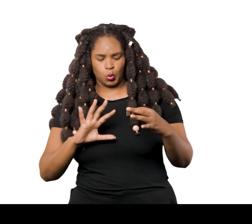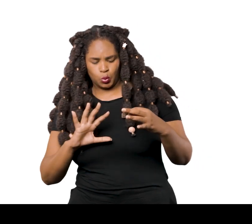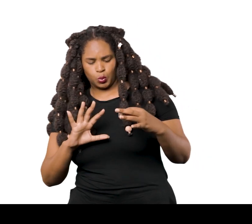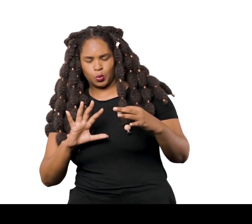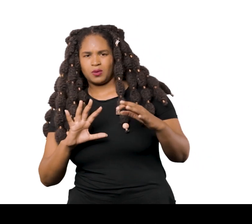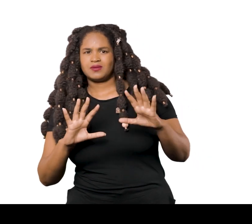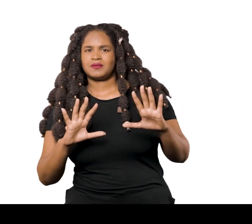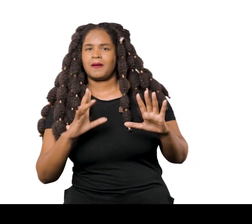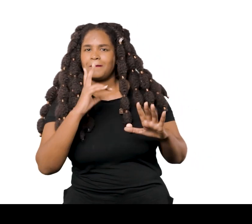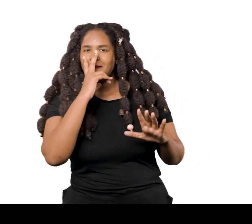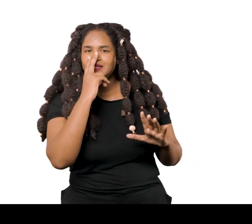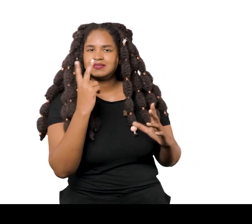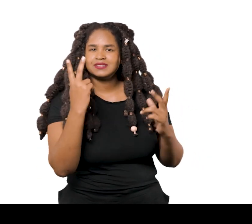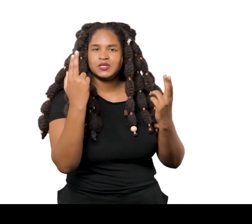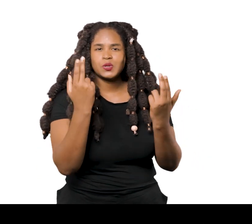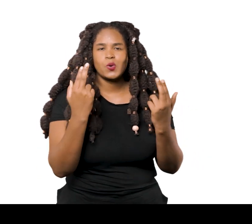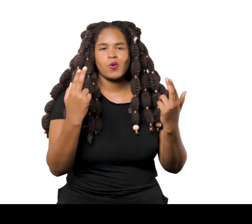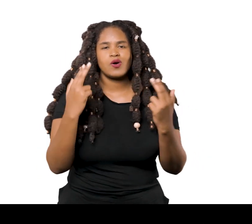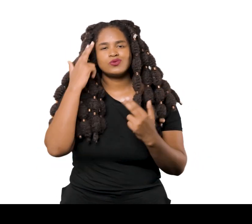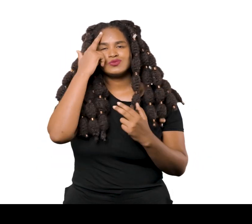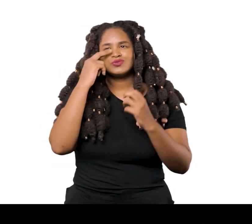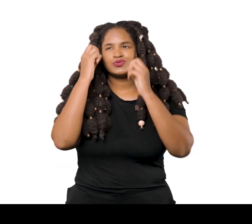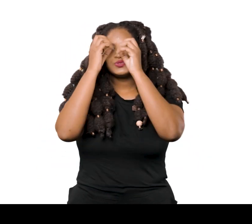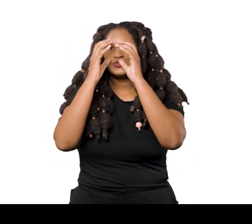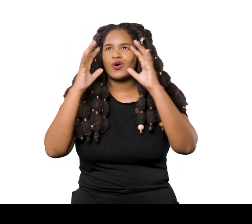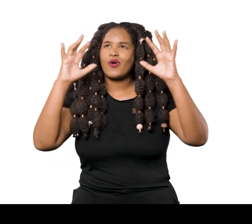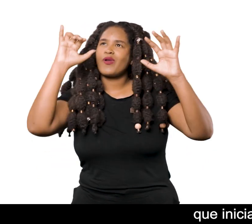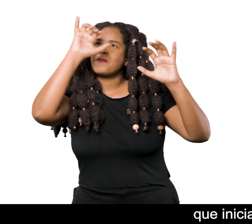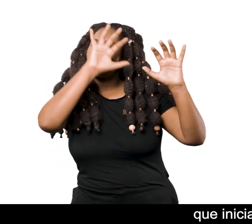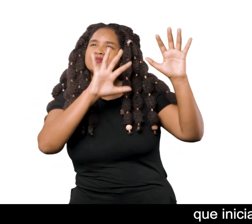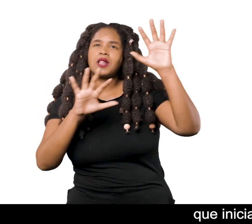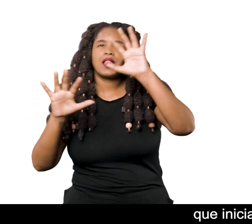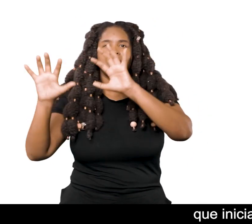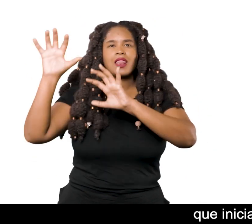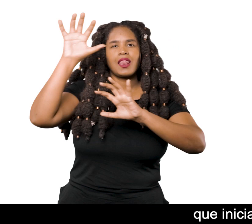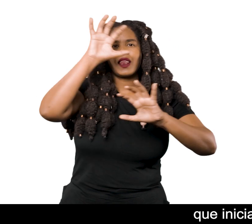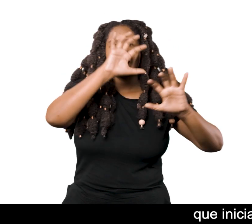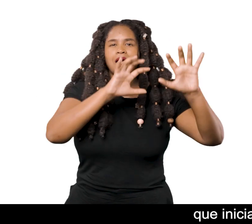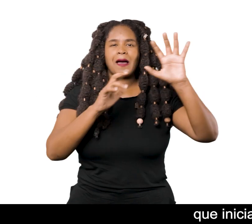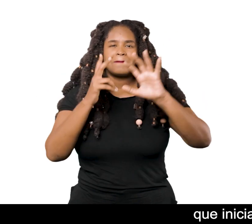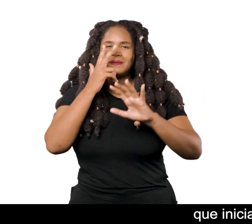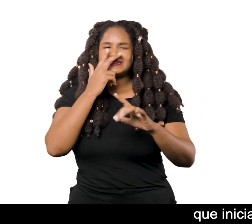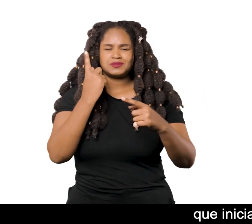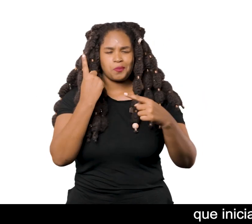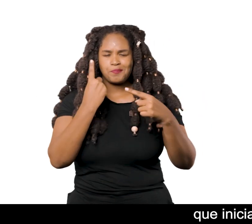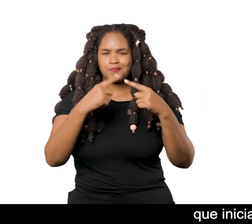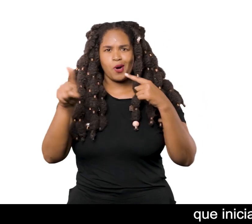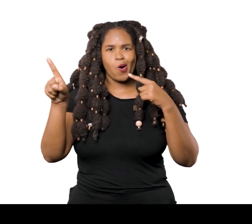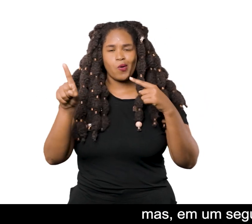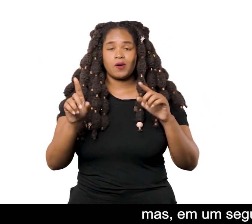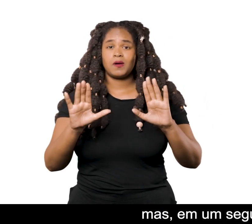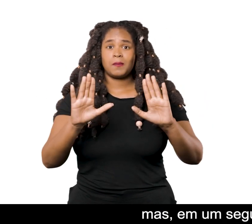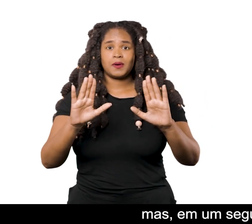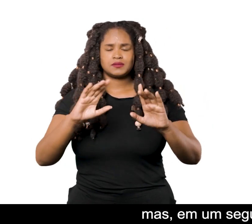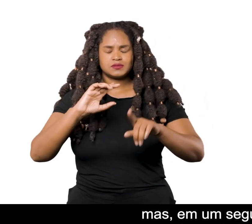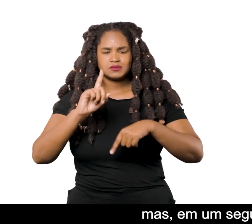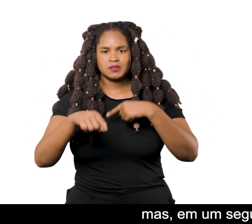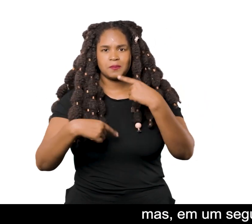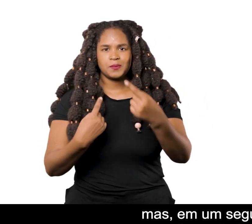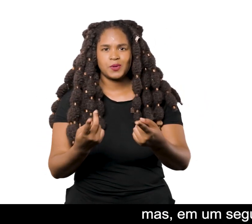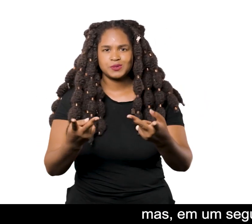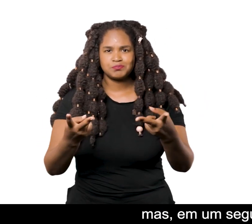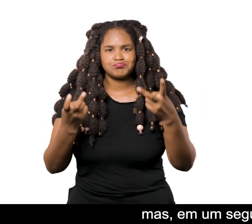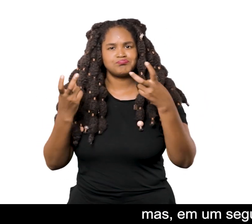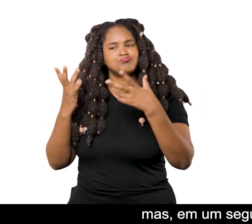de seu fundo, como as imagens de um sonho, que inicialmente parecem não ter sentido, mas em um